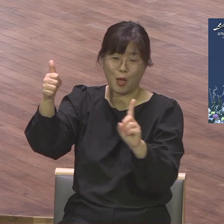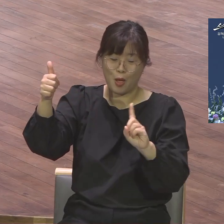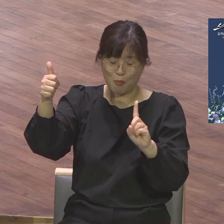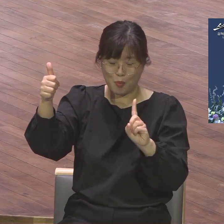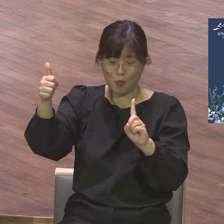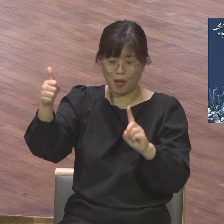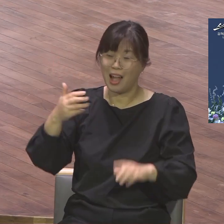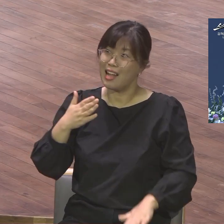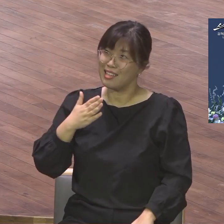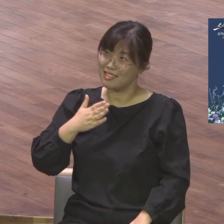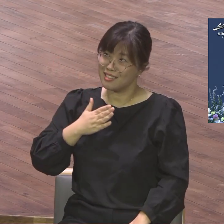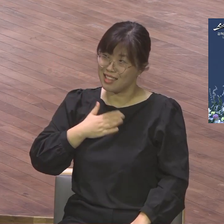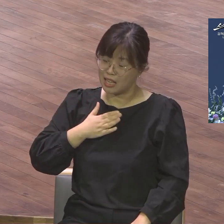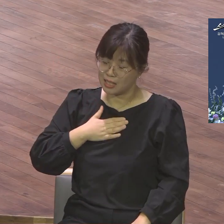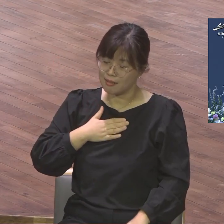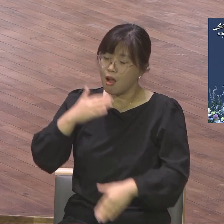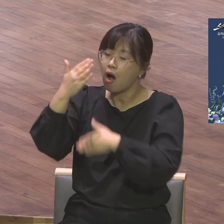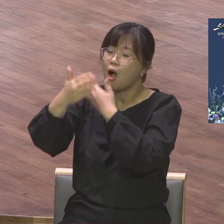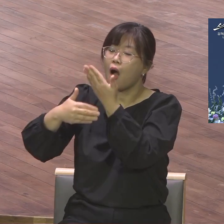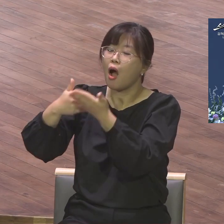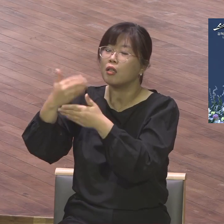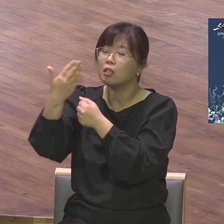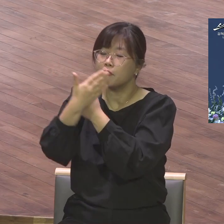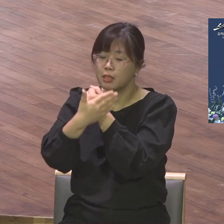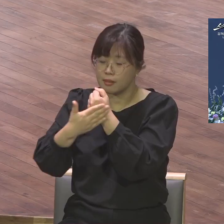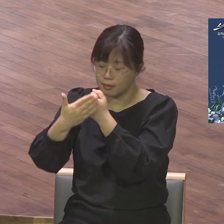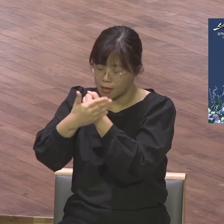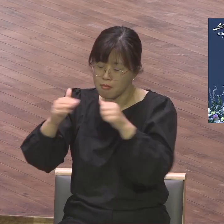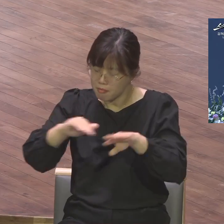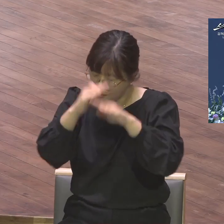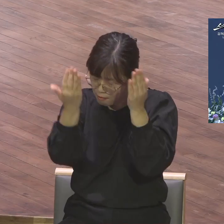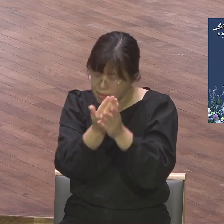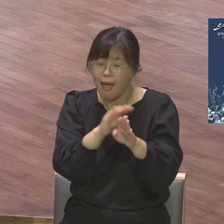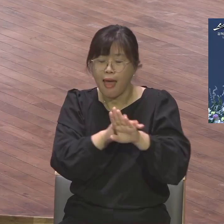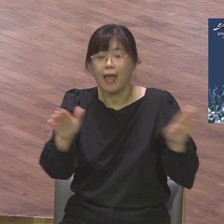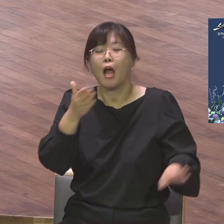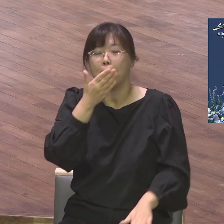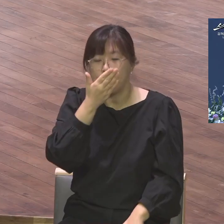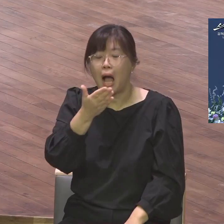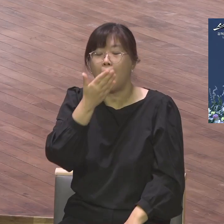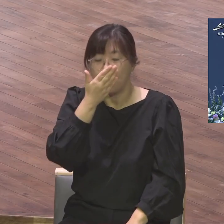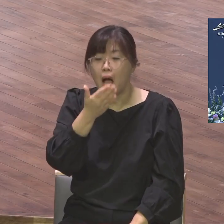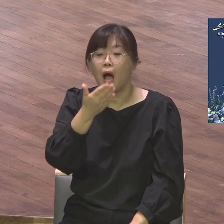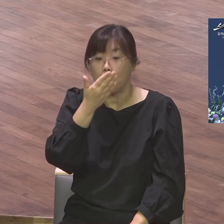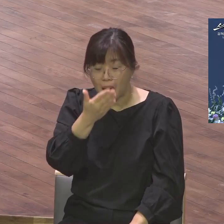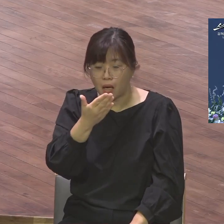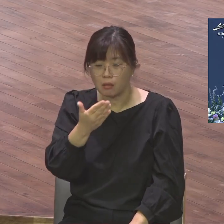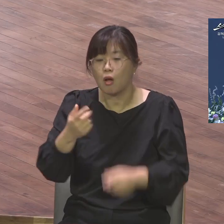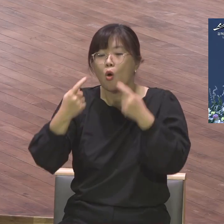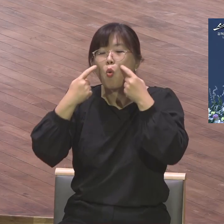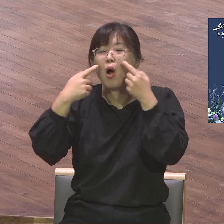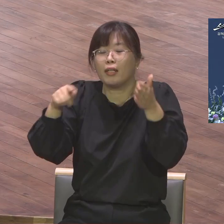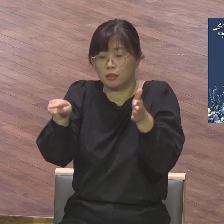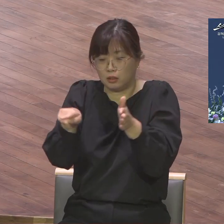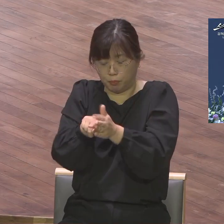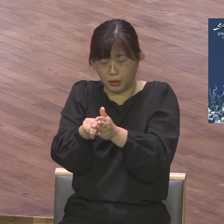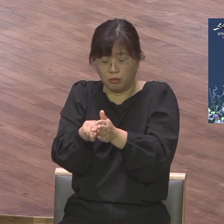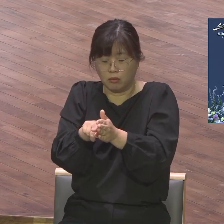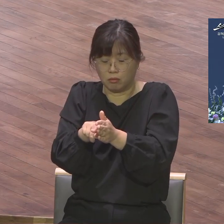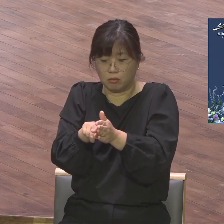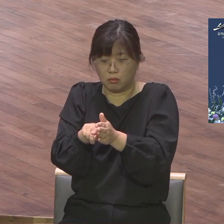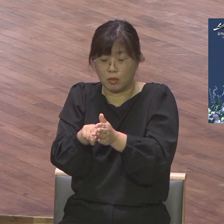한다. 하나님 은혜로 다 풀리게 되었다. 은혜로 풀리는 존재다. 우리는 하나님 은혜로